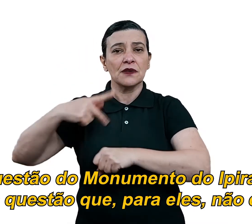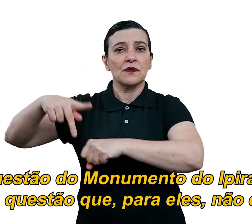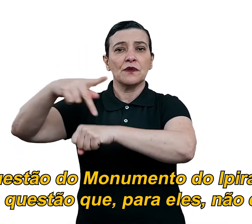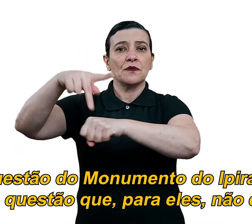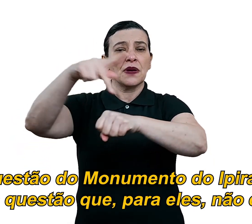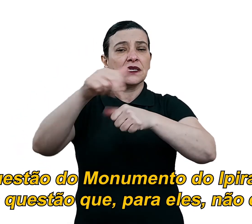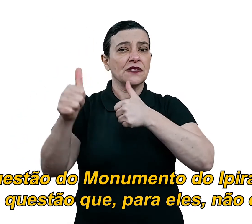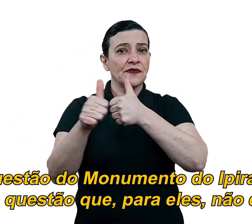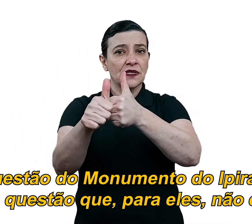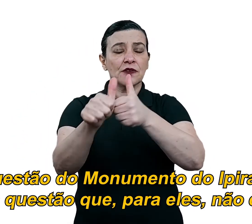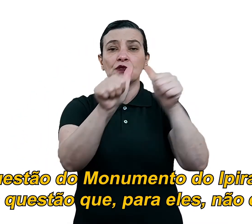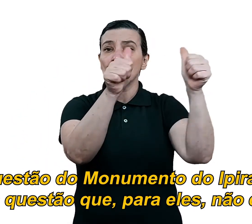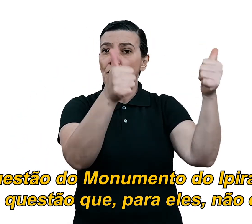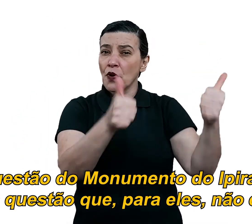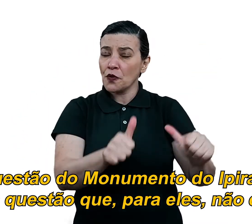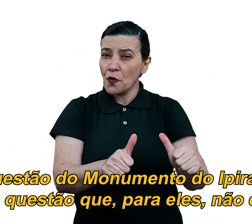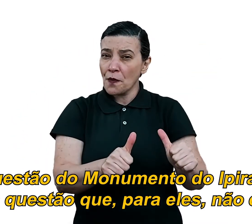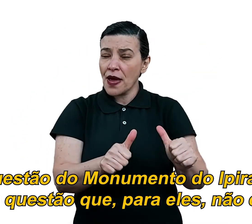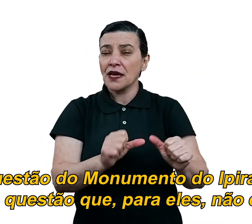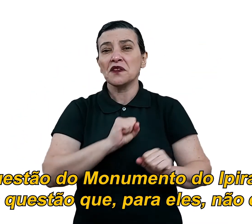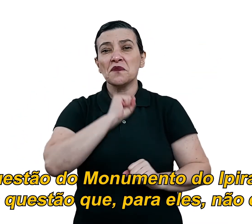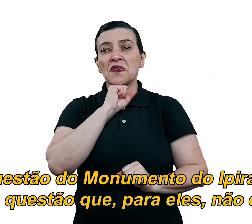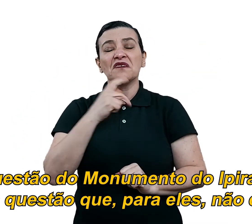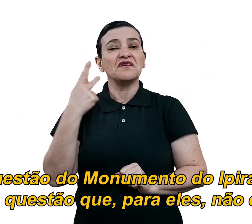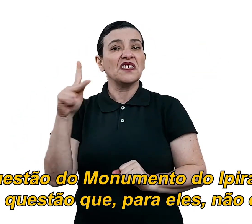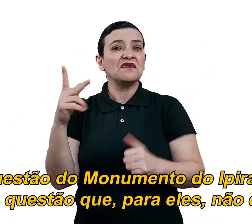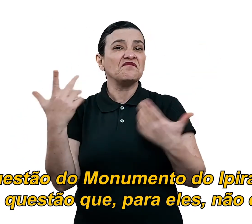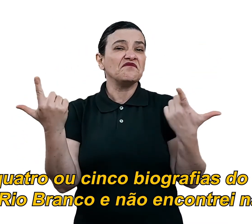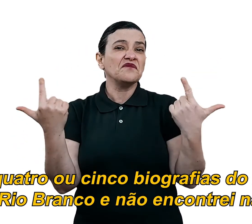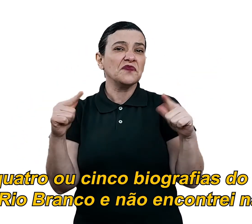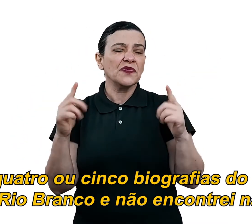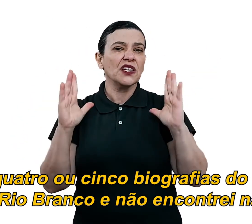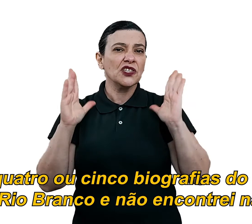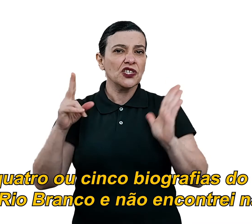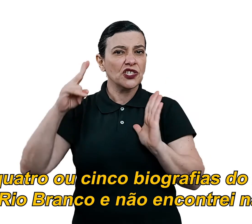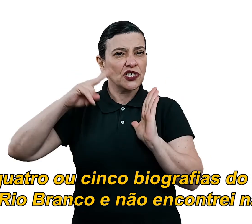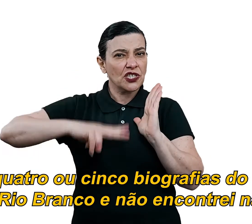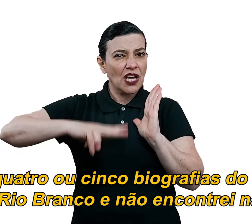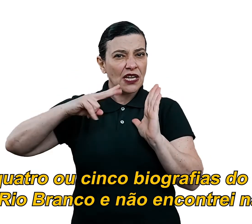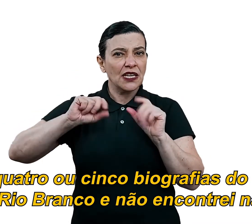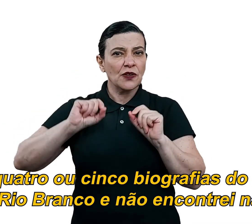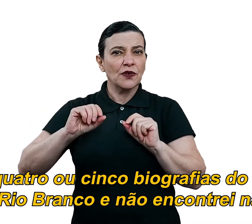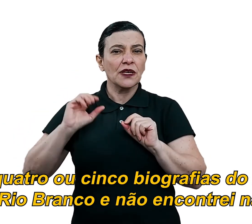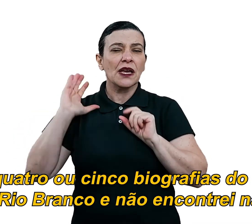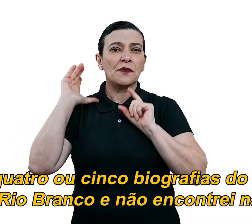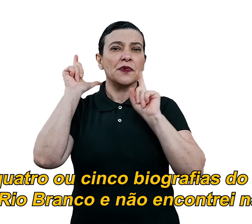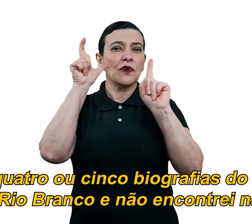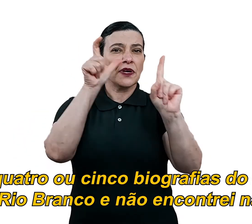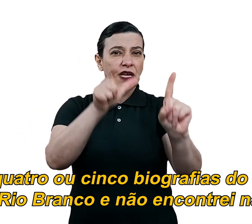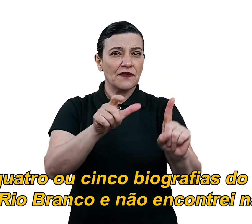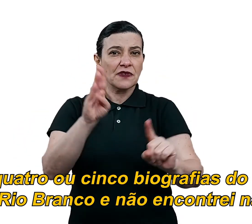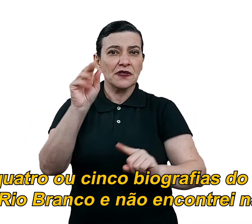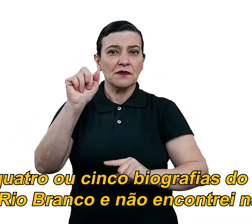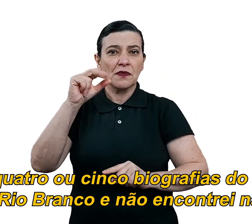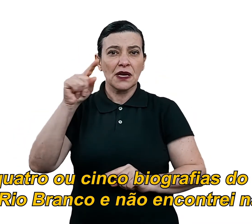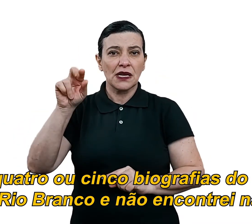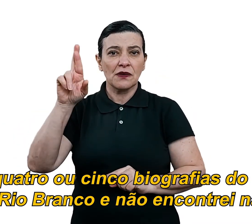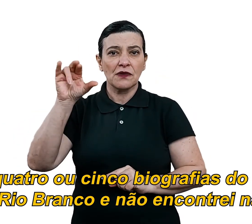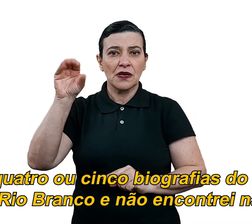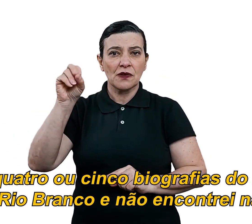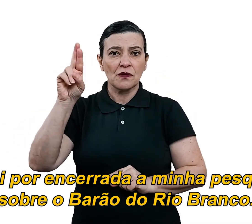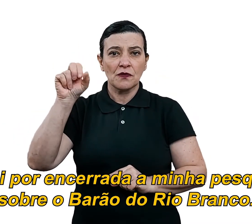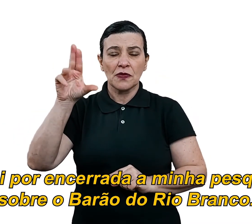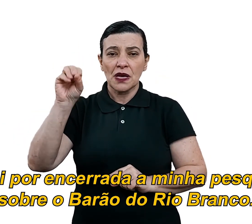vizinhos. A questão do monumento de Ipiranga é uma questão que para eles não existe. Certo? Eu li 4 ou 5 biografias do Barão do Rio Branco e não